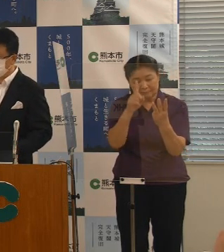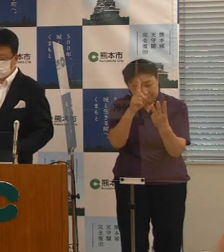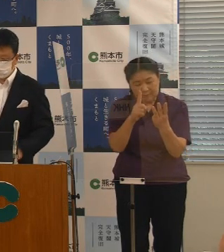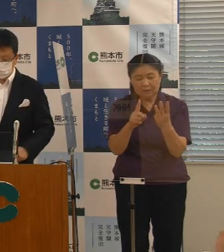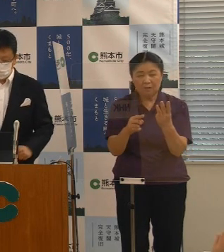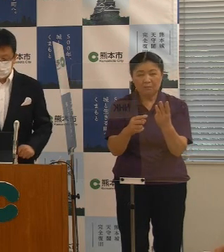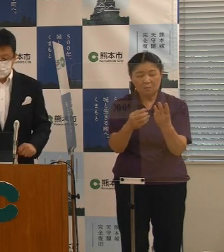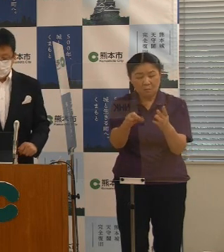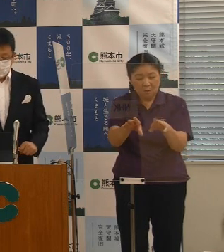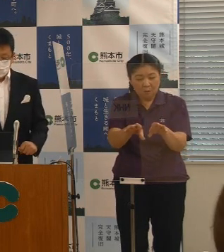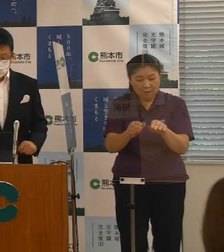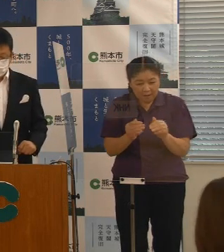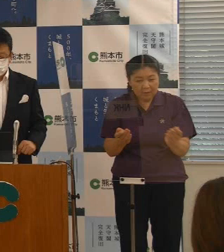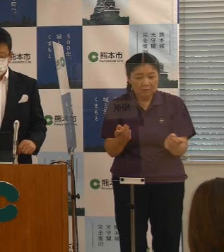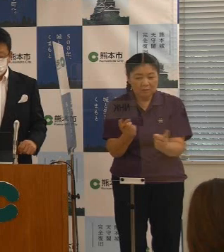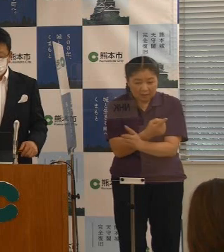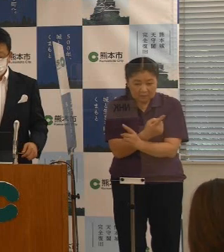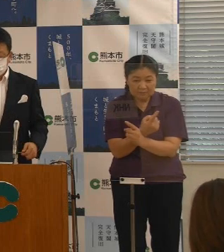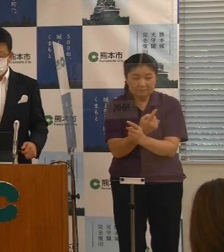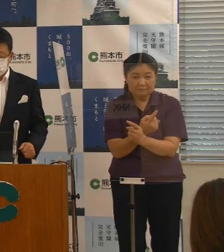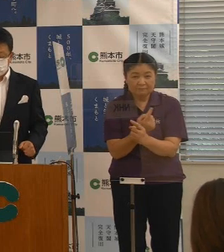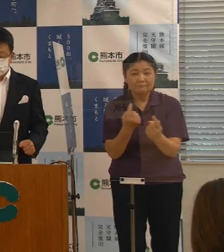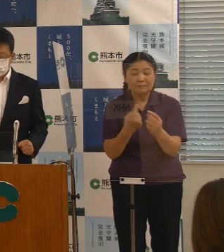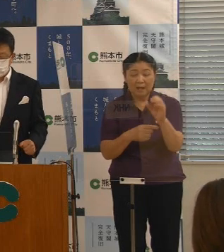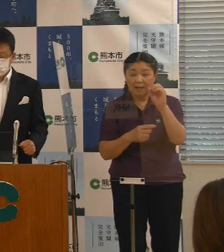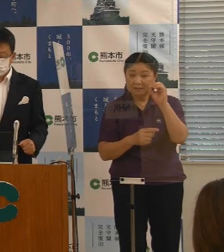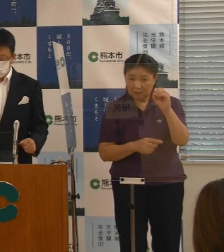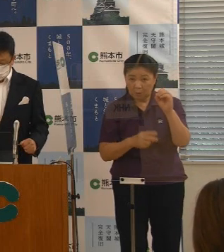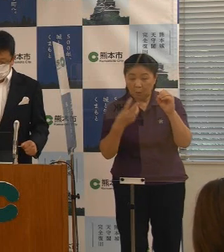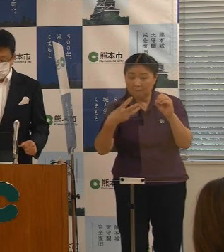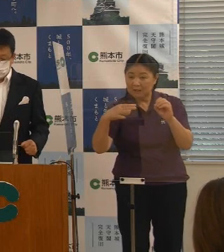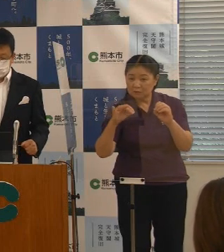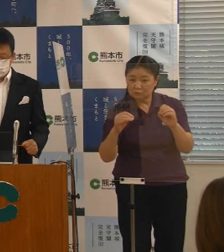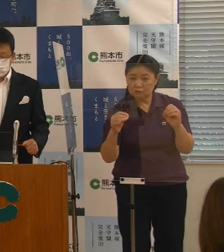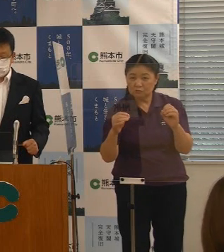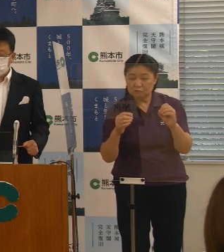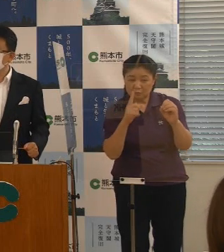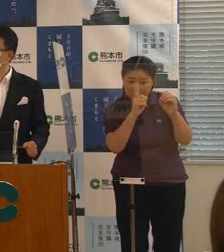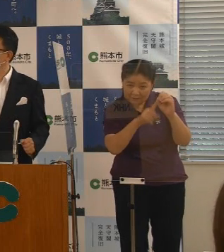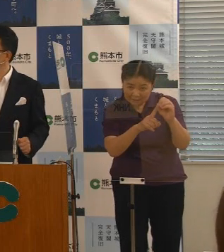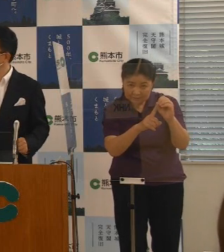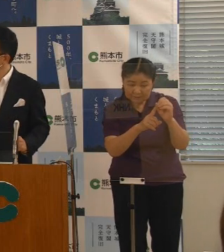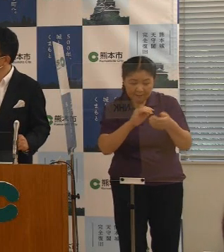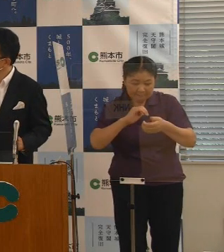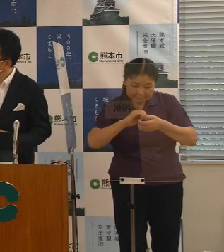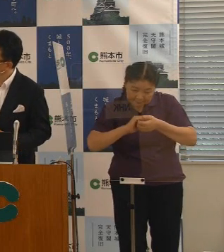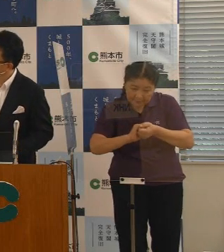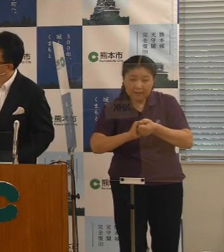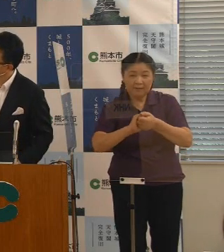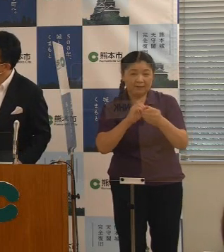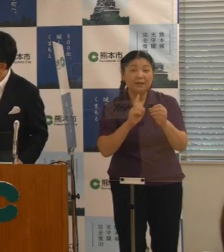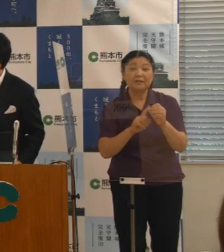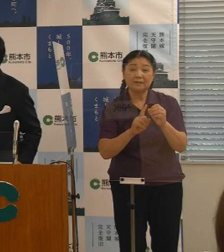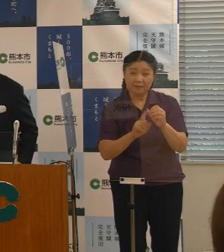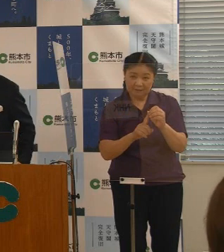ていくということで、このゼロ密を目指すための取り組み、あるいは定期的な、